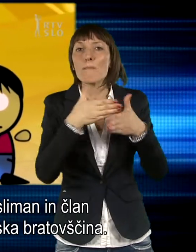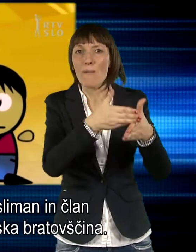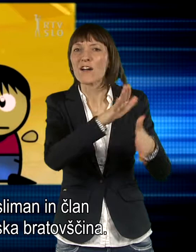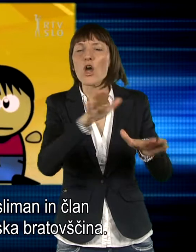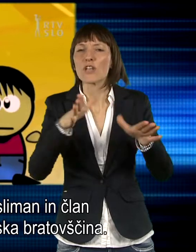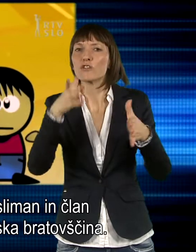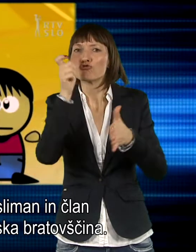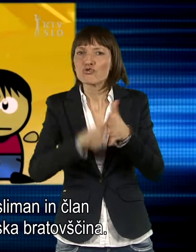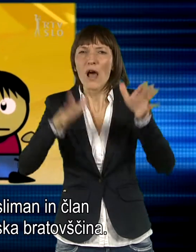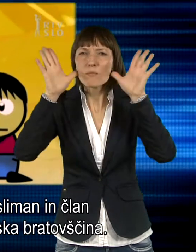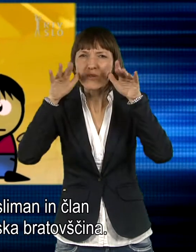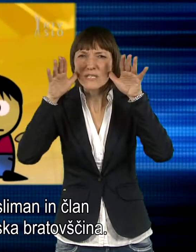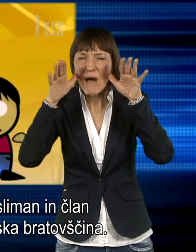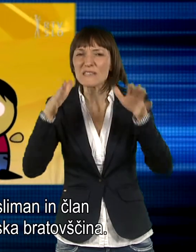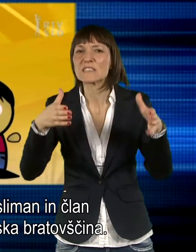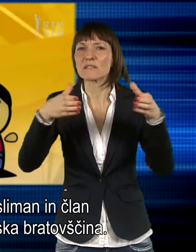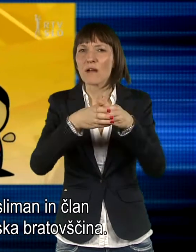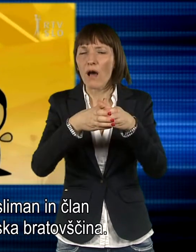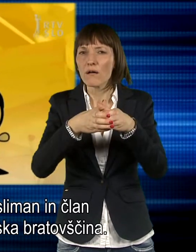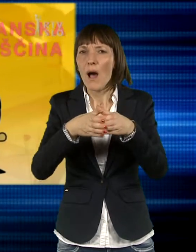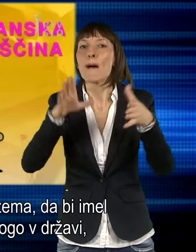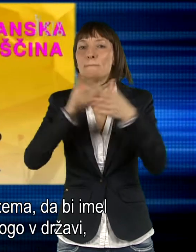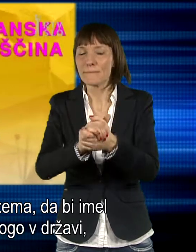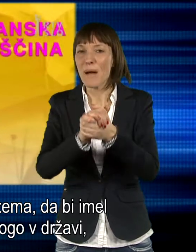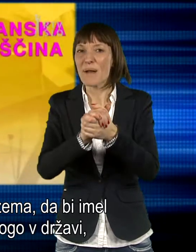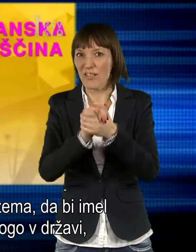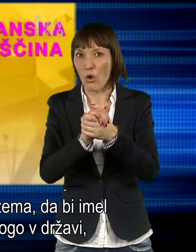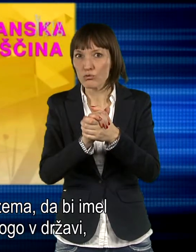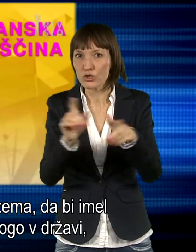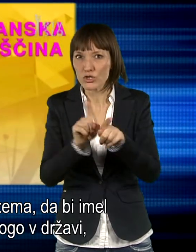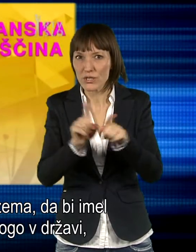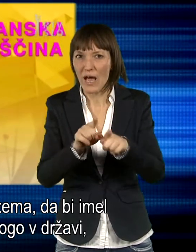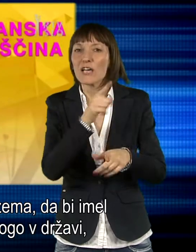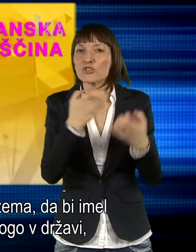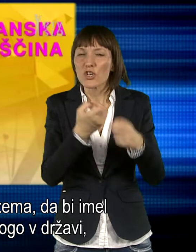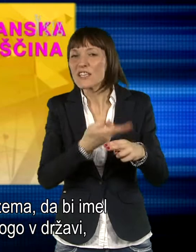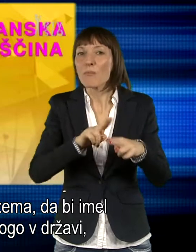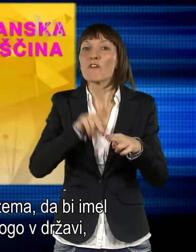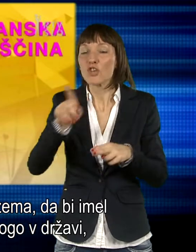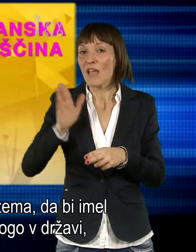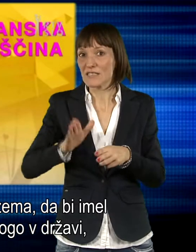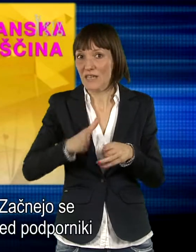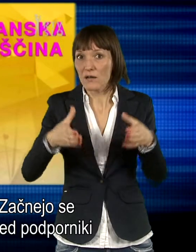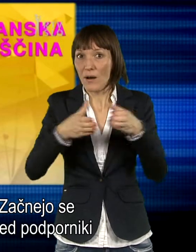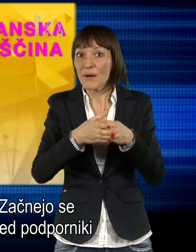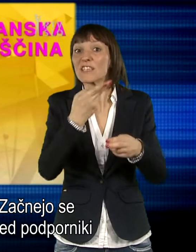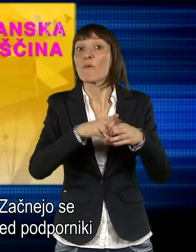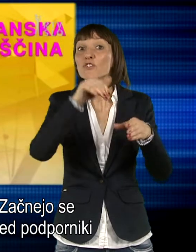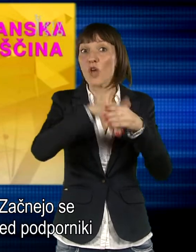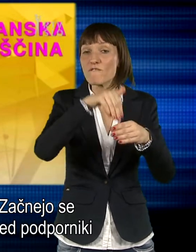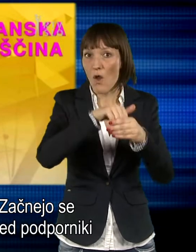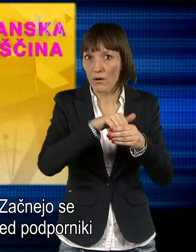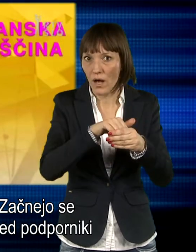Mursi je musliman in član organizacije Muslimanska bratovščina. Kot predsednik se zavzema, da bi imel islam veliko večjo vlogo v državi, kot je imel